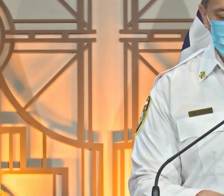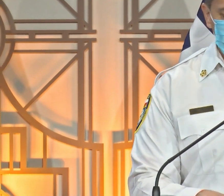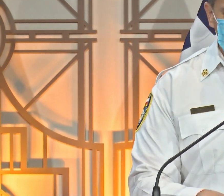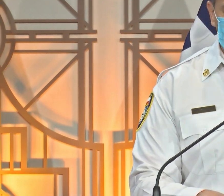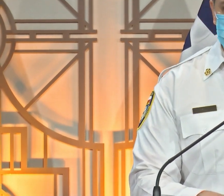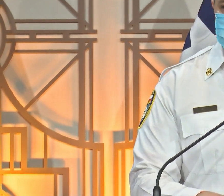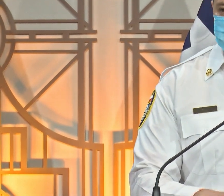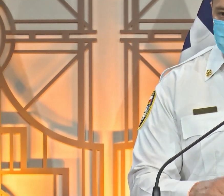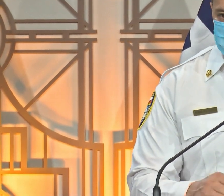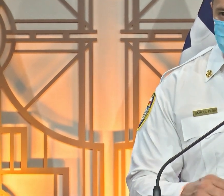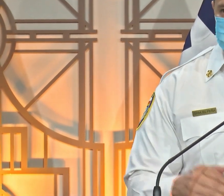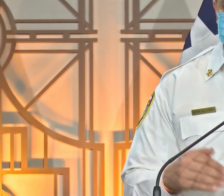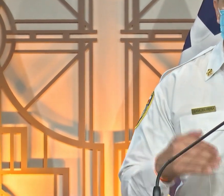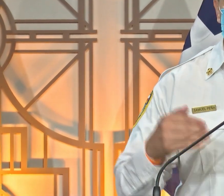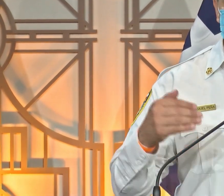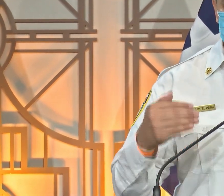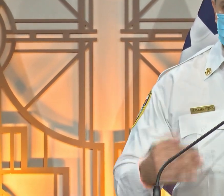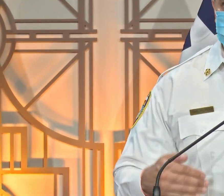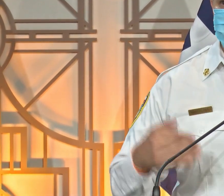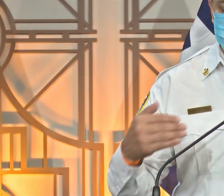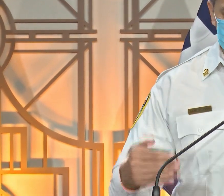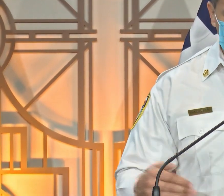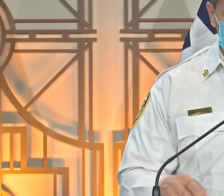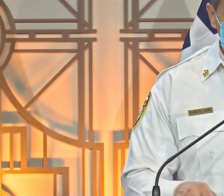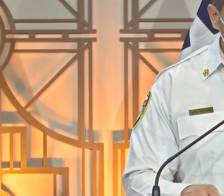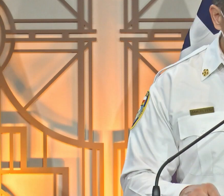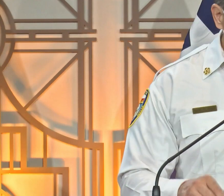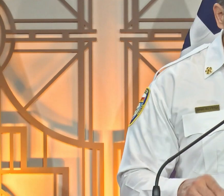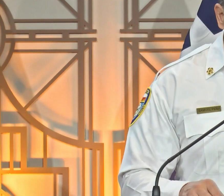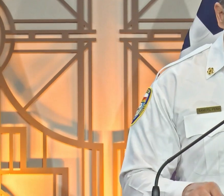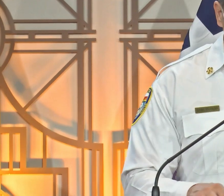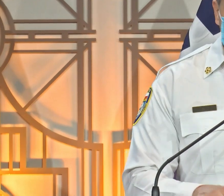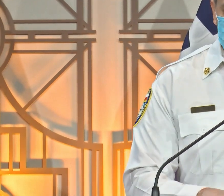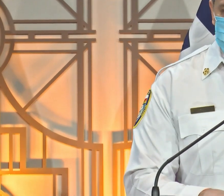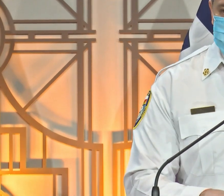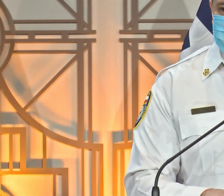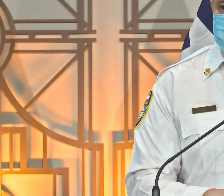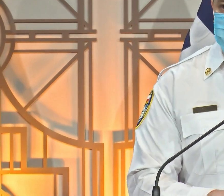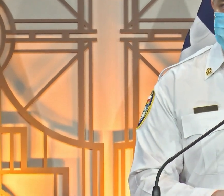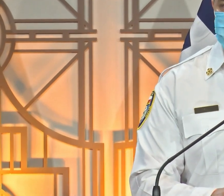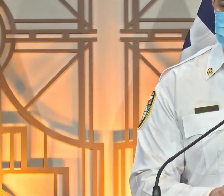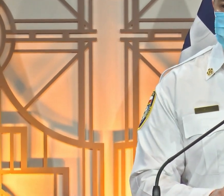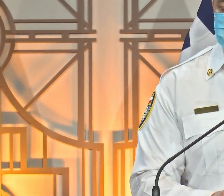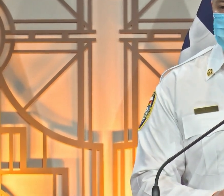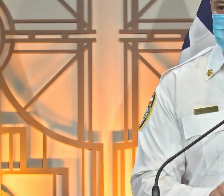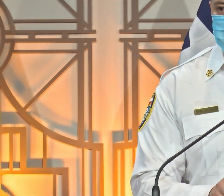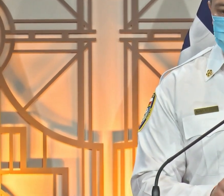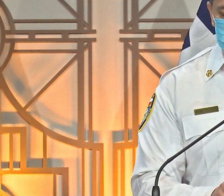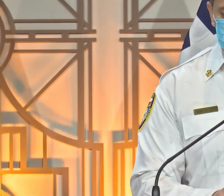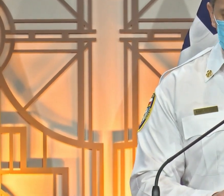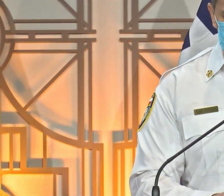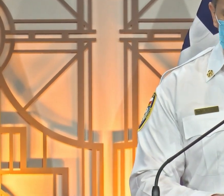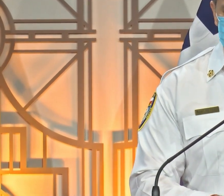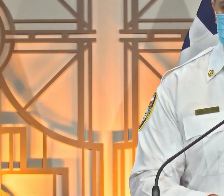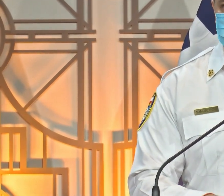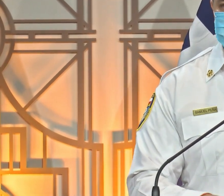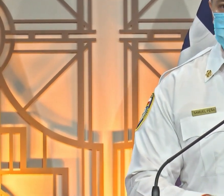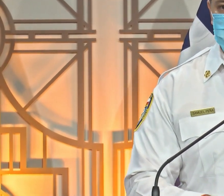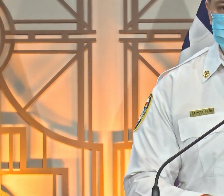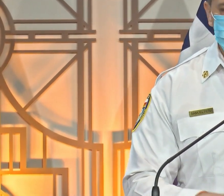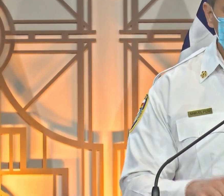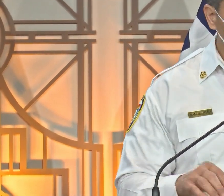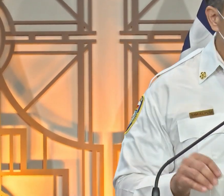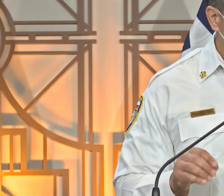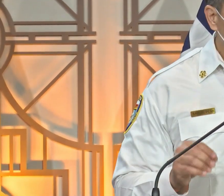responder y todas las preparaciones se están haciendo ahorita y van en pie. A lo que estaba comentando el doctor Persse